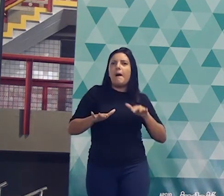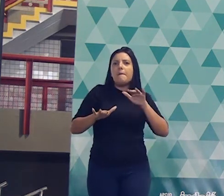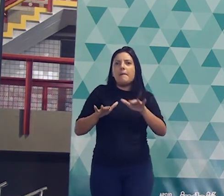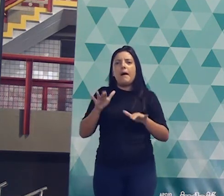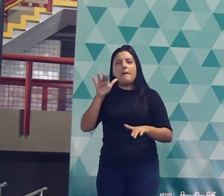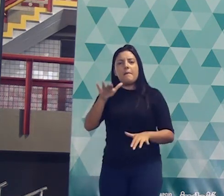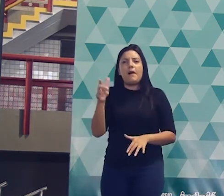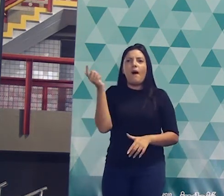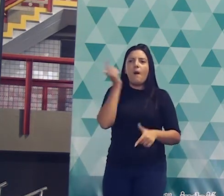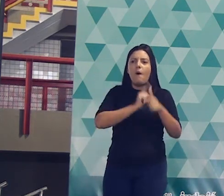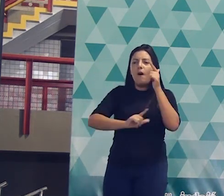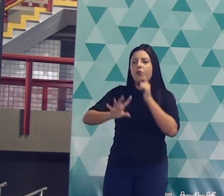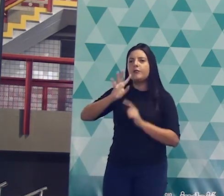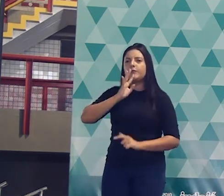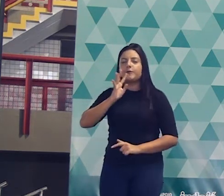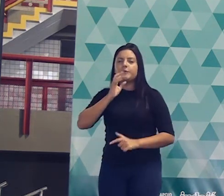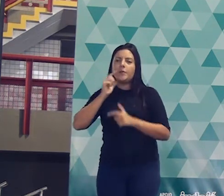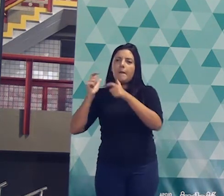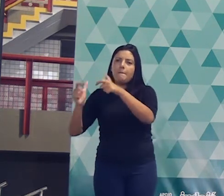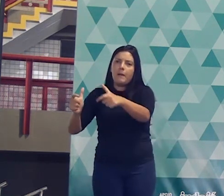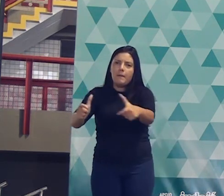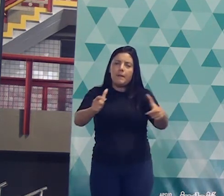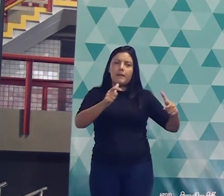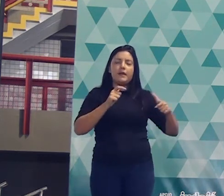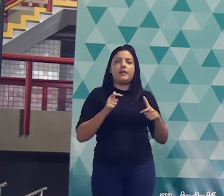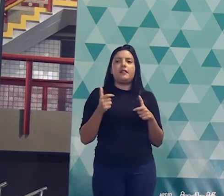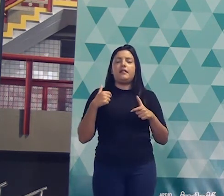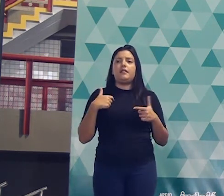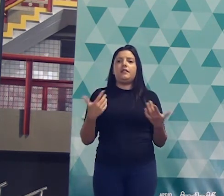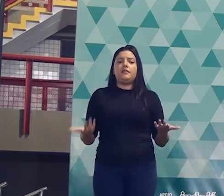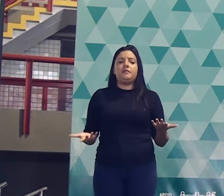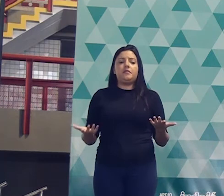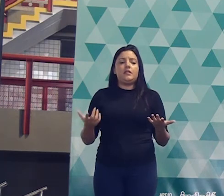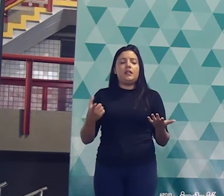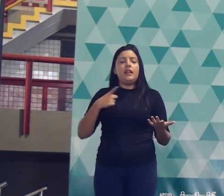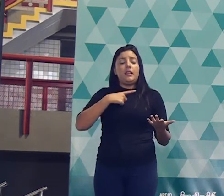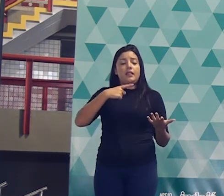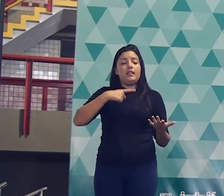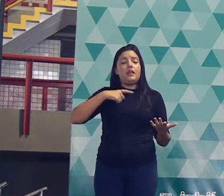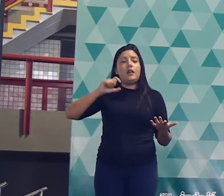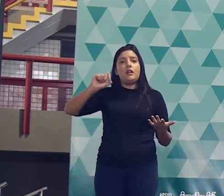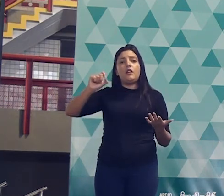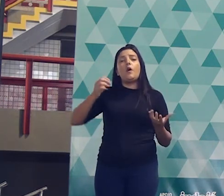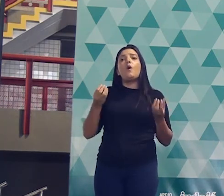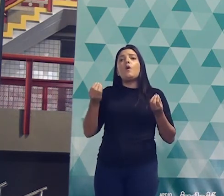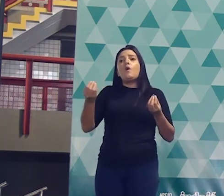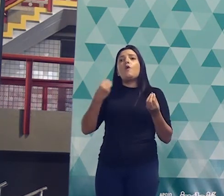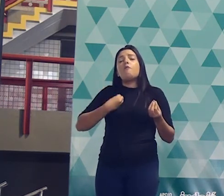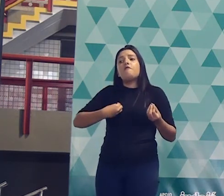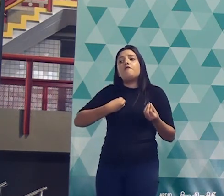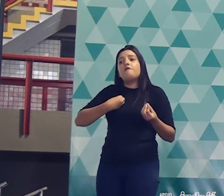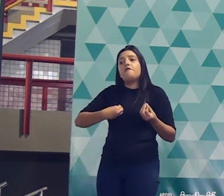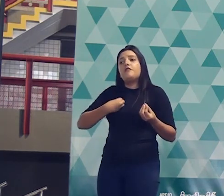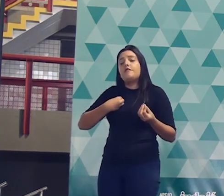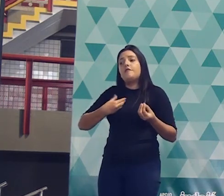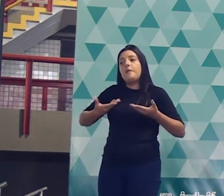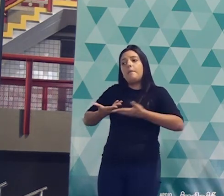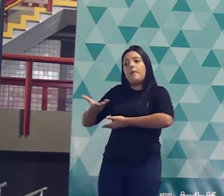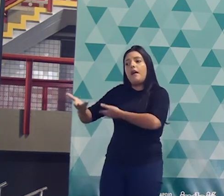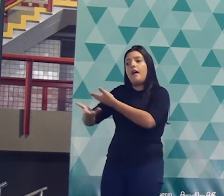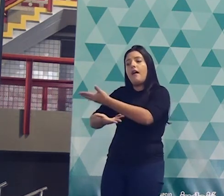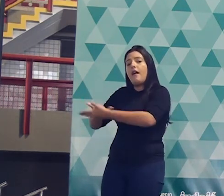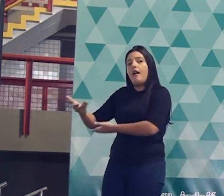compreender, é essencial conhecer o lugar social de quem olha. Vale dizer, como alguém vive com quem convive,